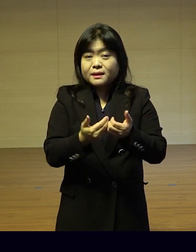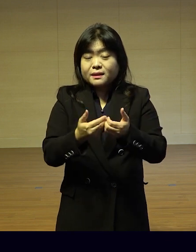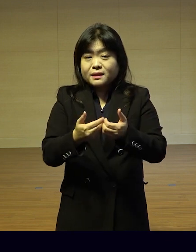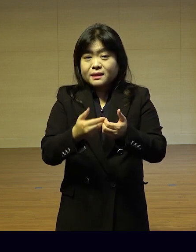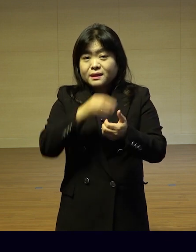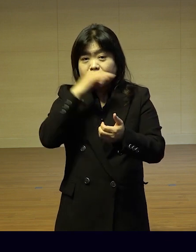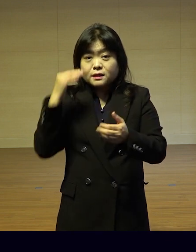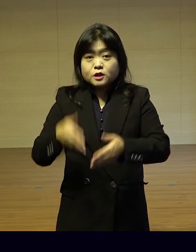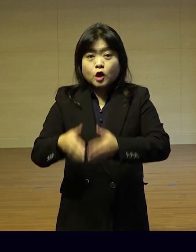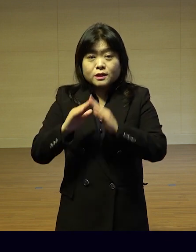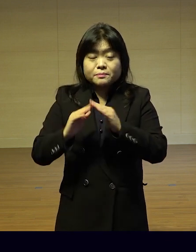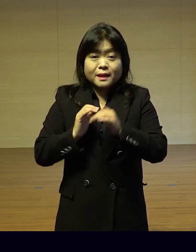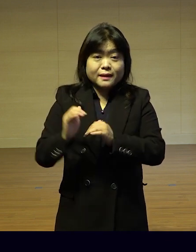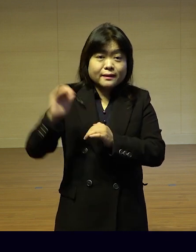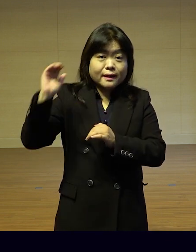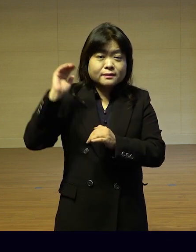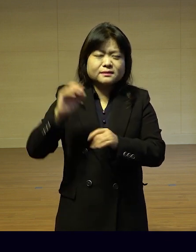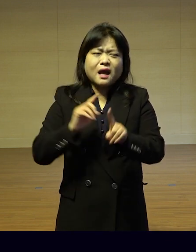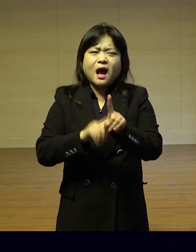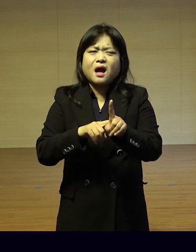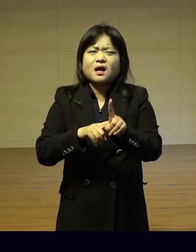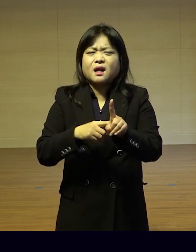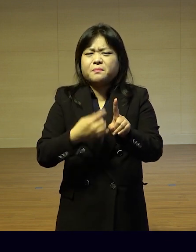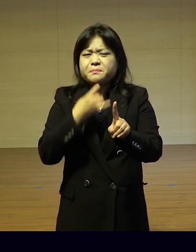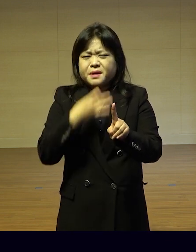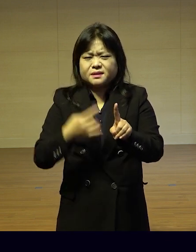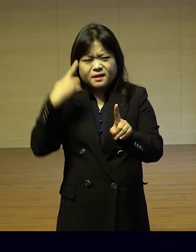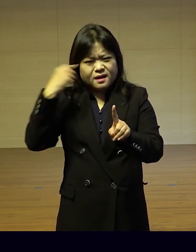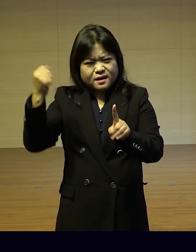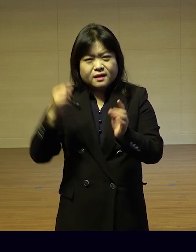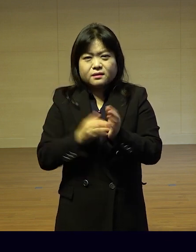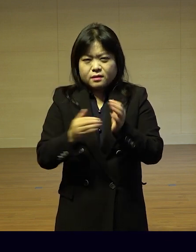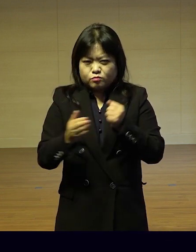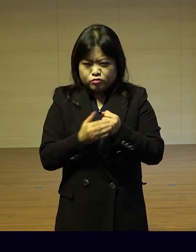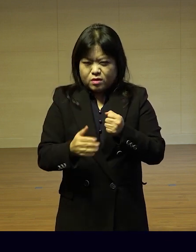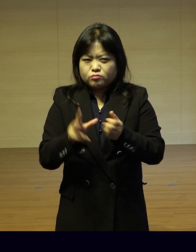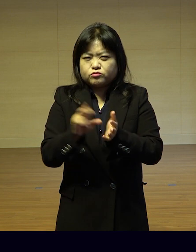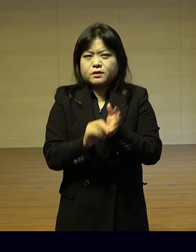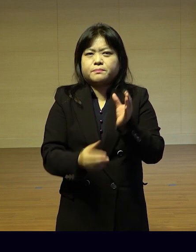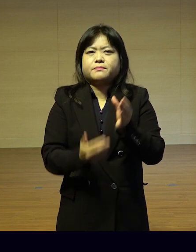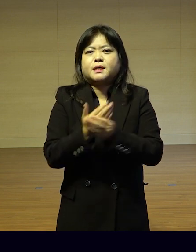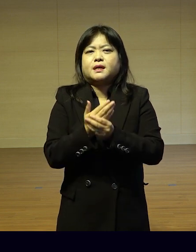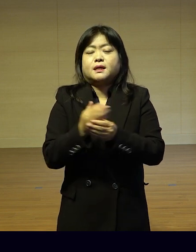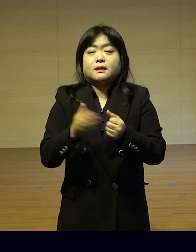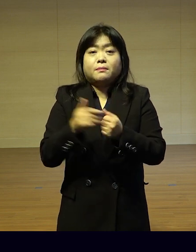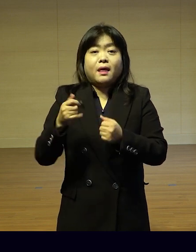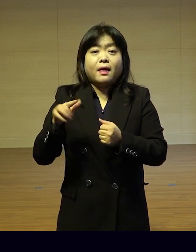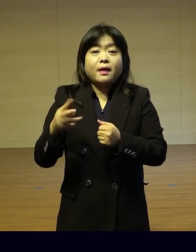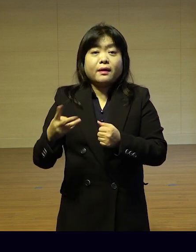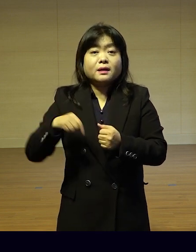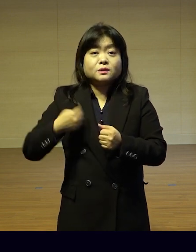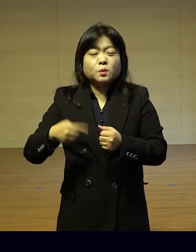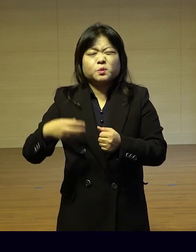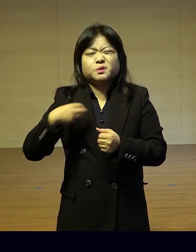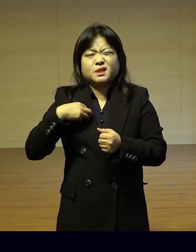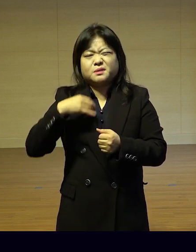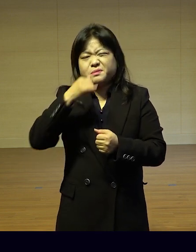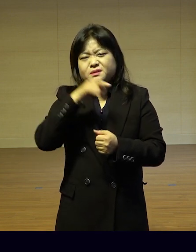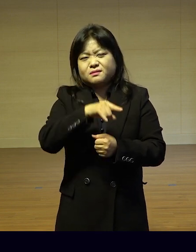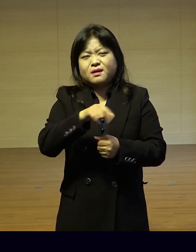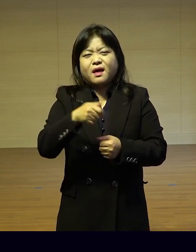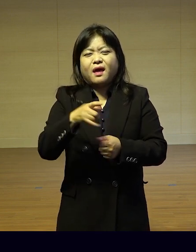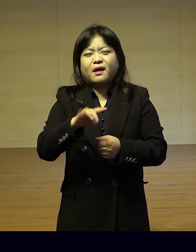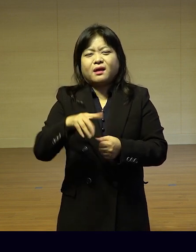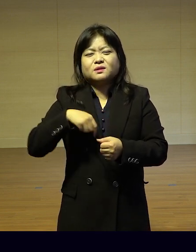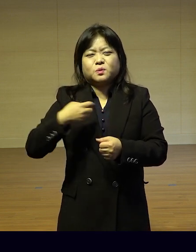하나의 것 또는 단 한 번만의 것으로 생각하는 데서 발생합니다. 근데 해겔 자신에게도 책임은 있다고 저는